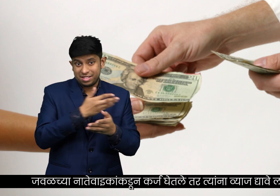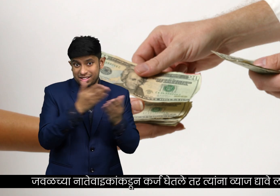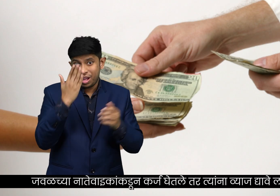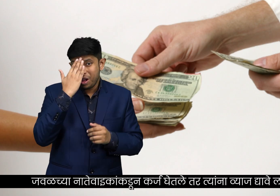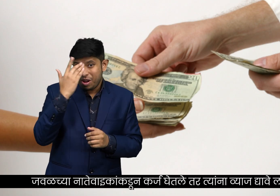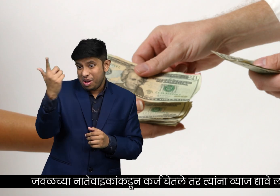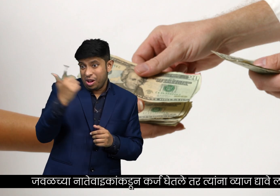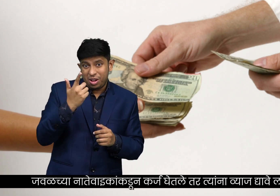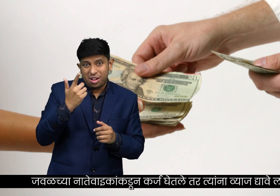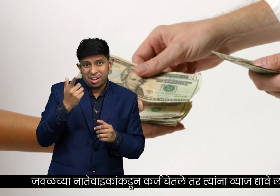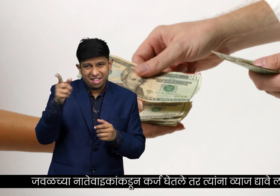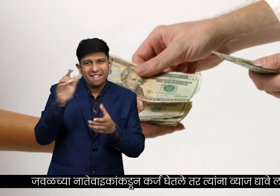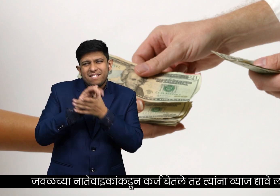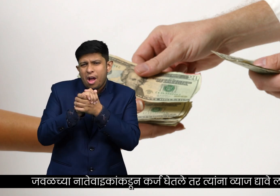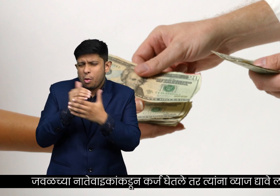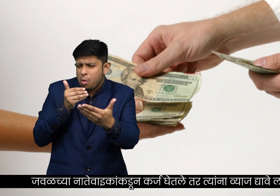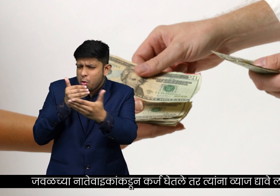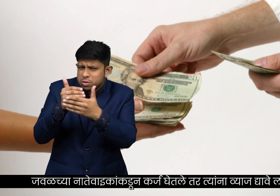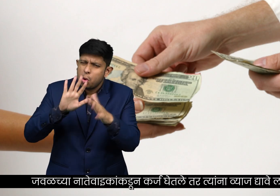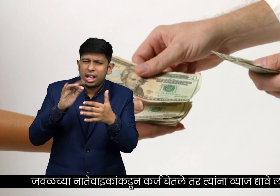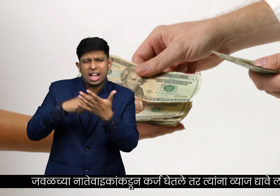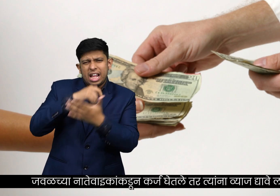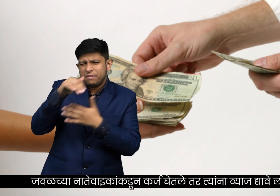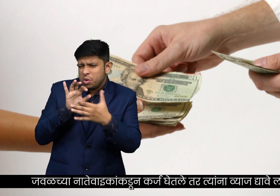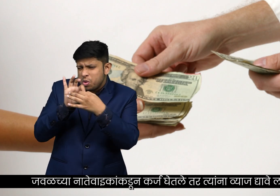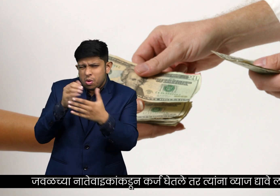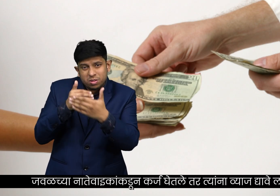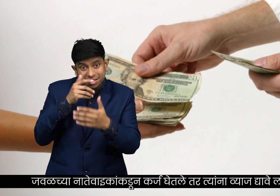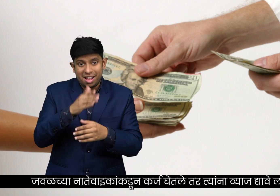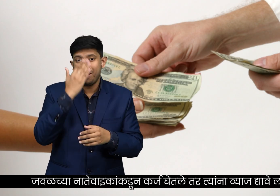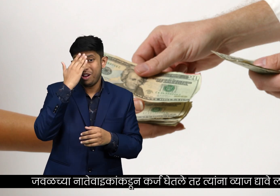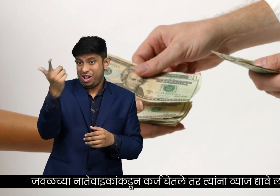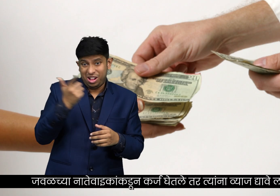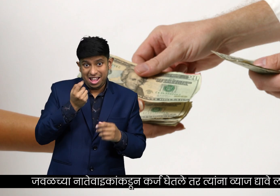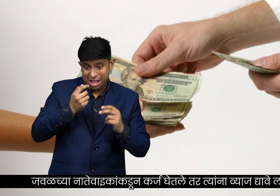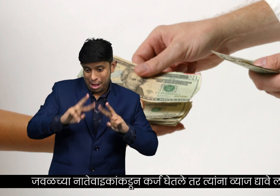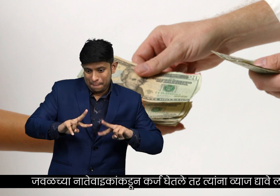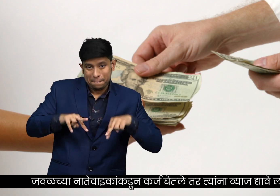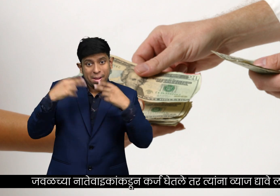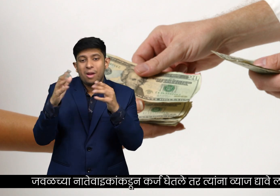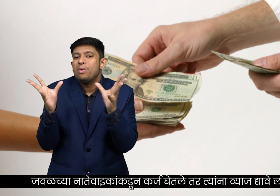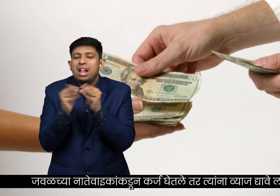जवळच्या नातेवाईकांकडून कर्ज घेतले तर त्यांना व्याज द्यावे लागणार नाही.